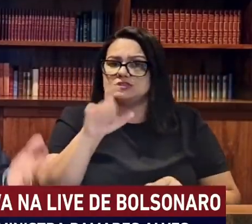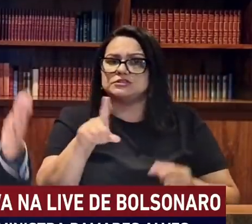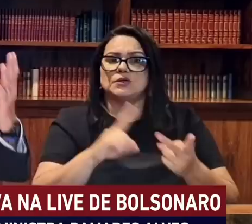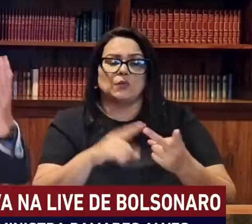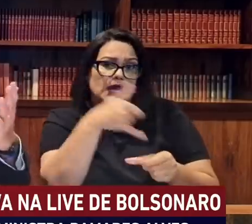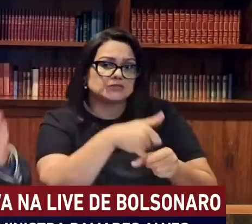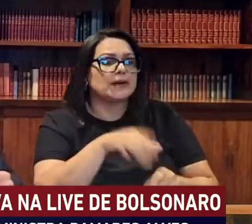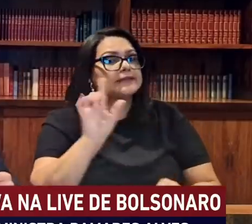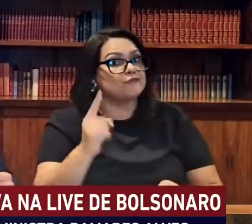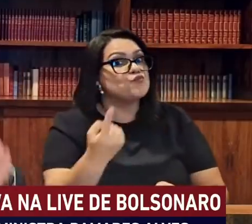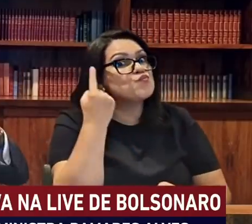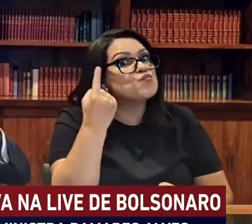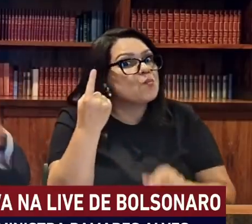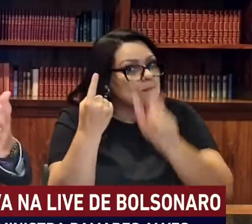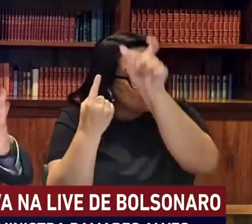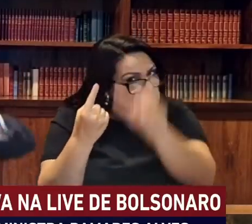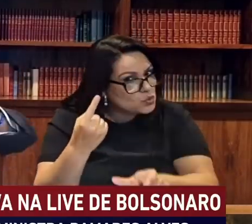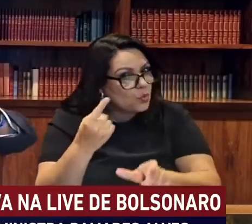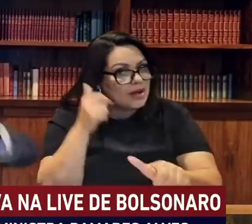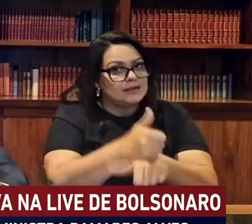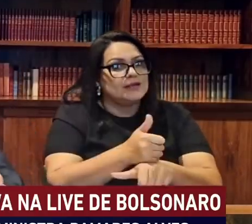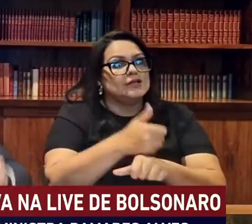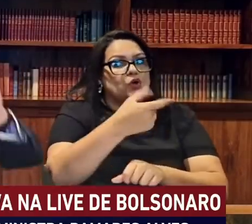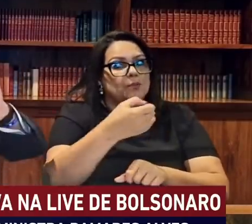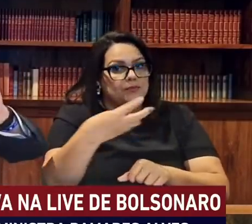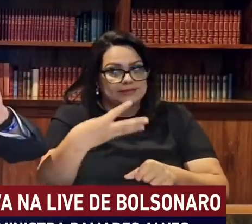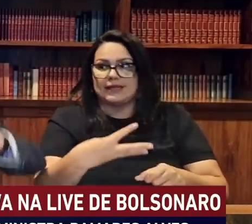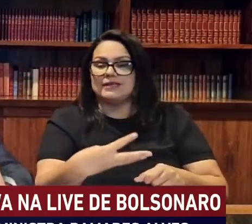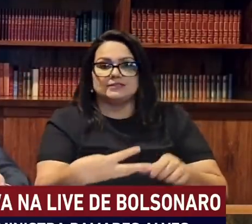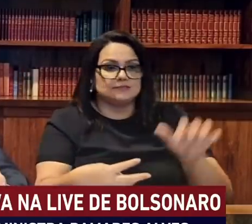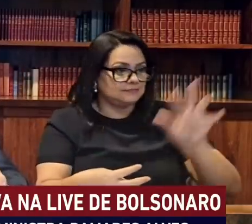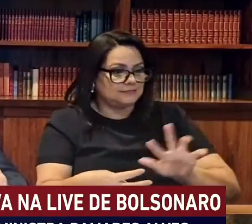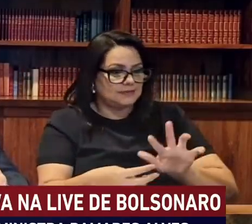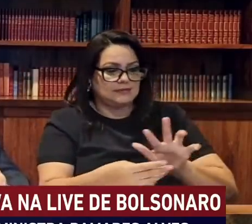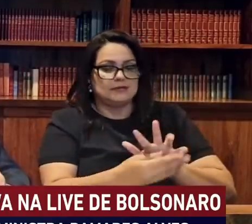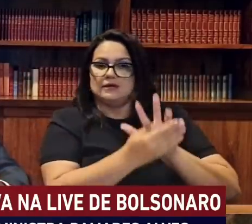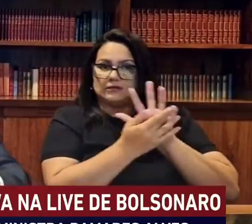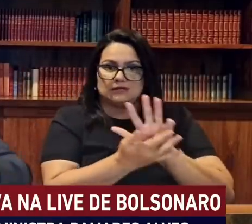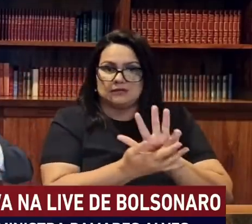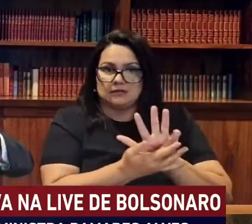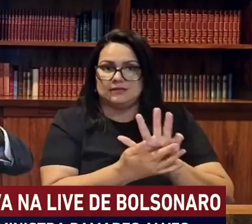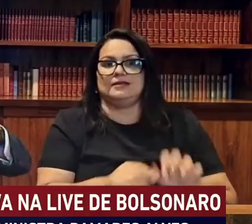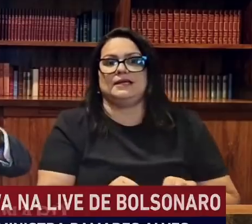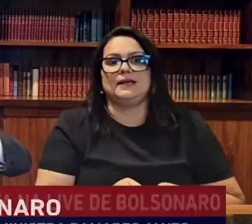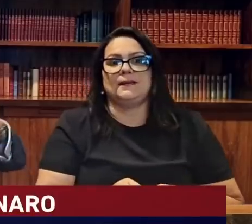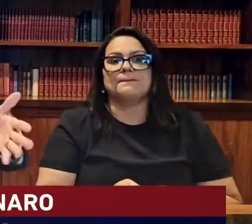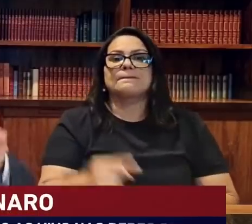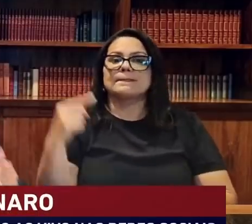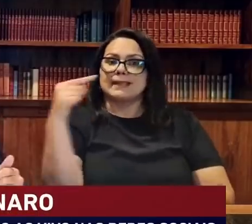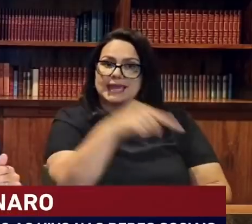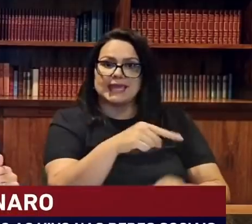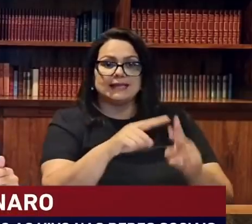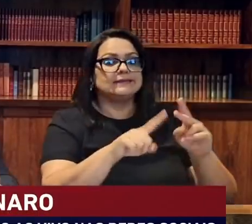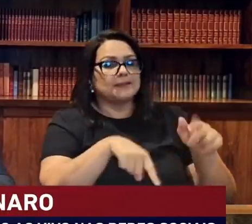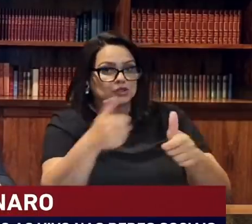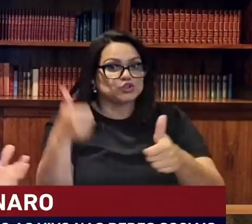Mas teve um cara que assumiu em 2003, tá certo? Assumiu em 2003. E ele e a sua